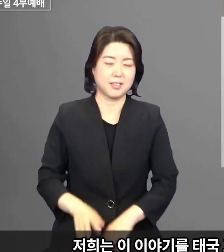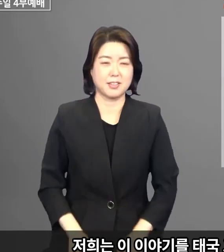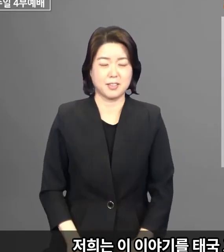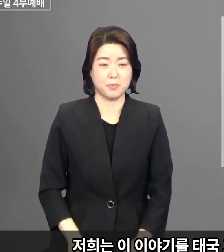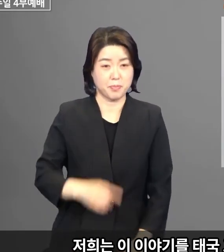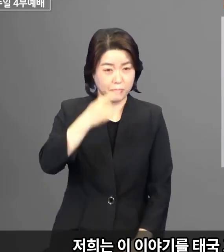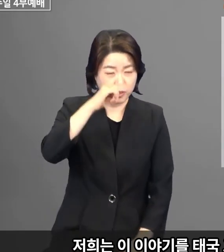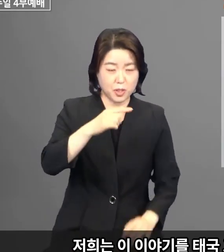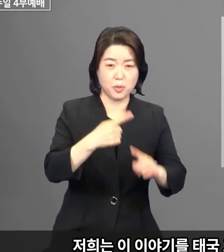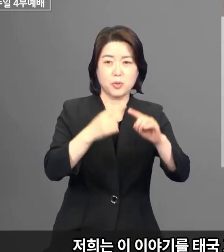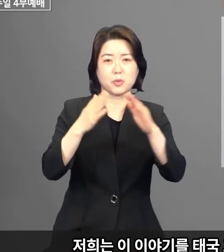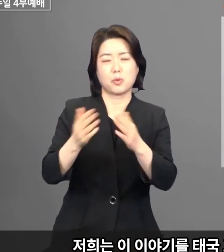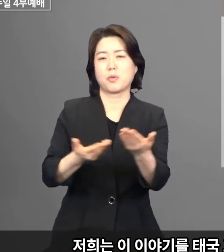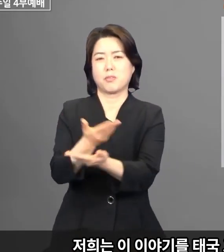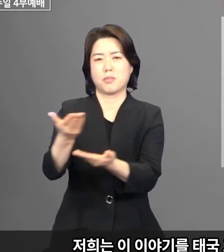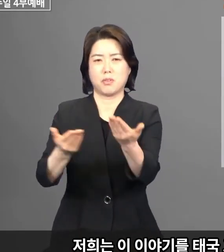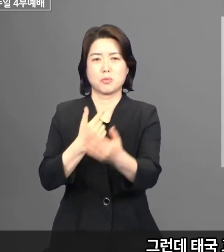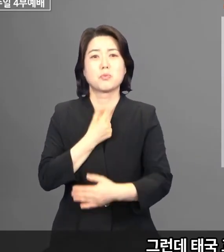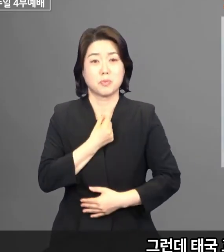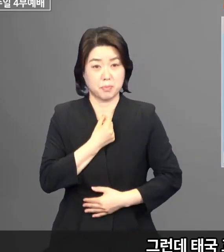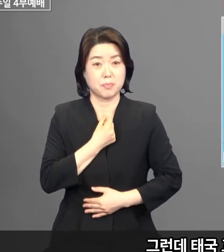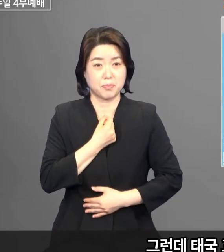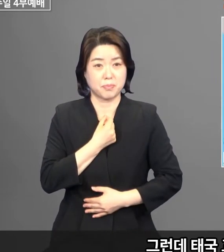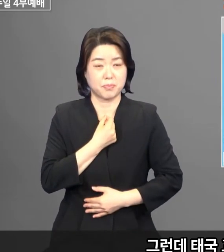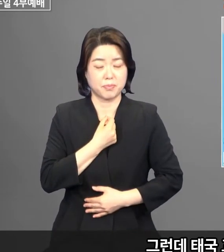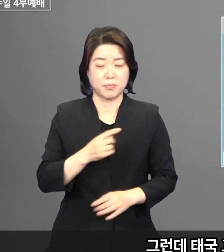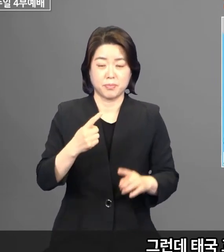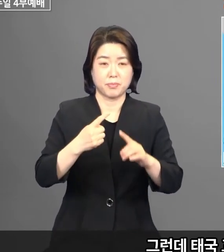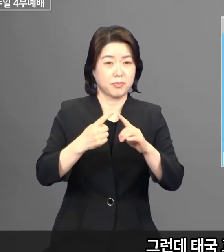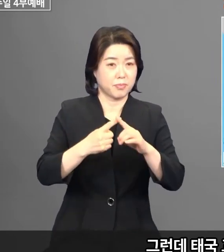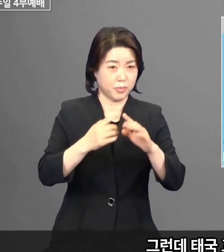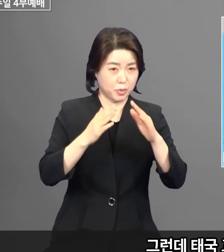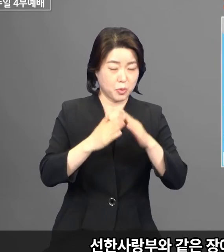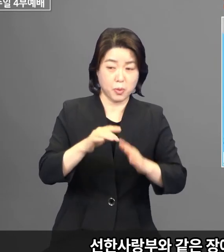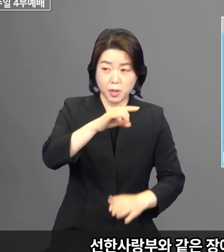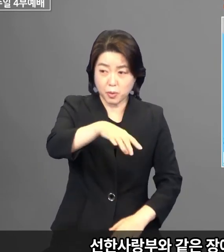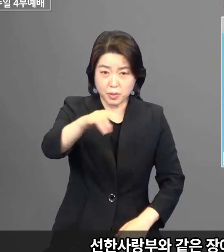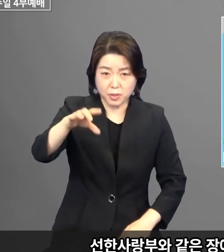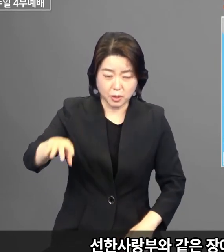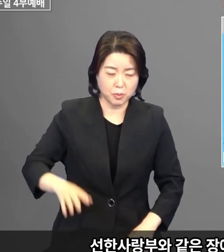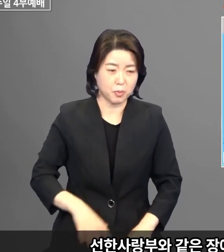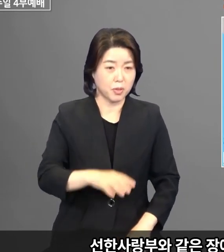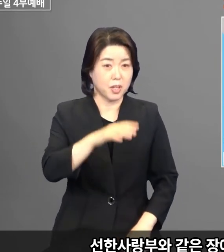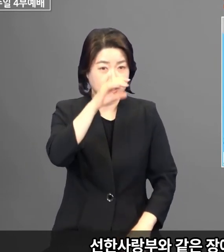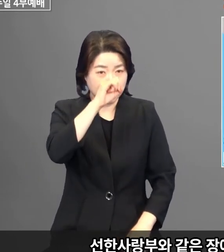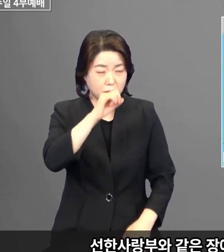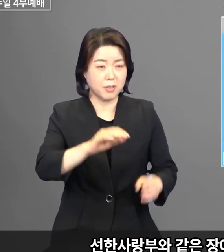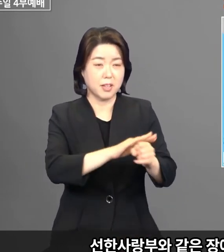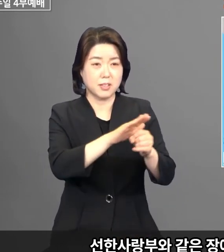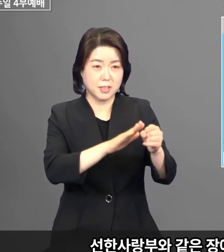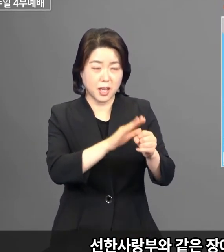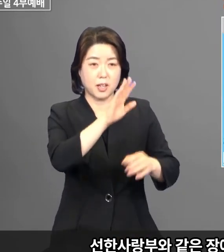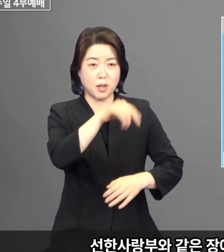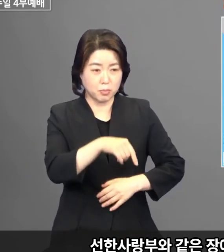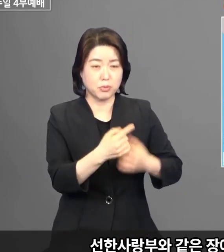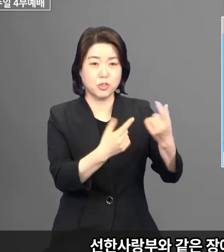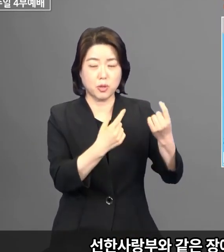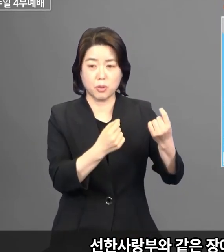태국 교회와 나누고 싶었습니다. 그런데 태국 교회 어디에도 선한 사랑부와 같은 장애인